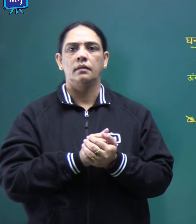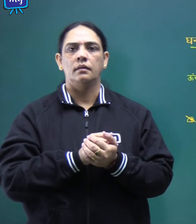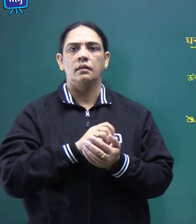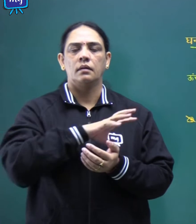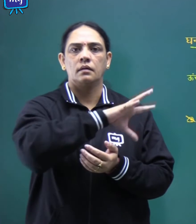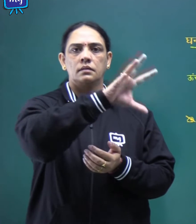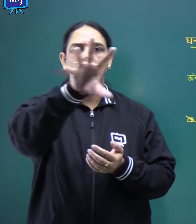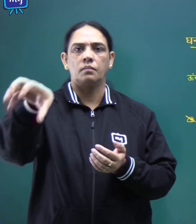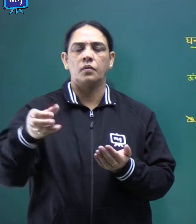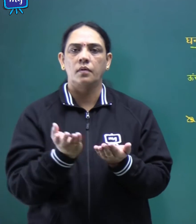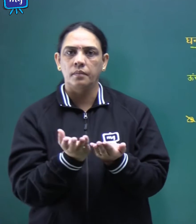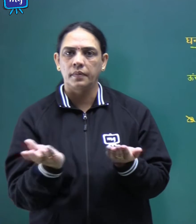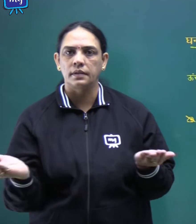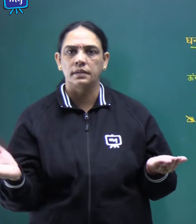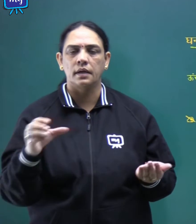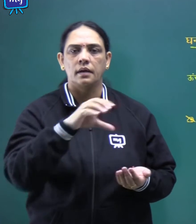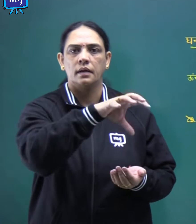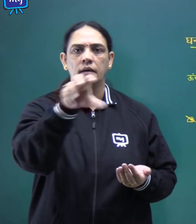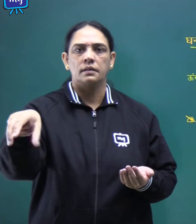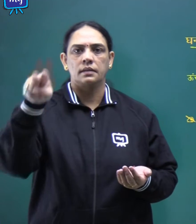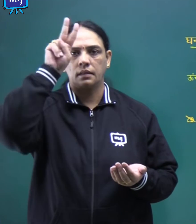संपूर्ण पृष्ठीय क्षेत्रफल